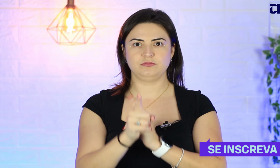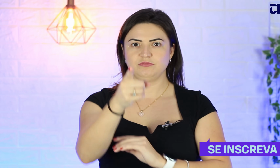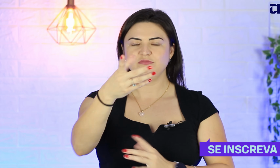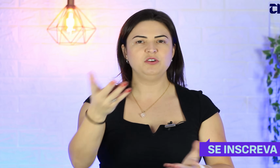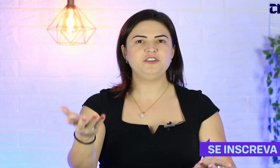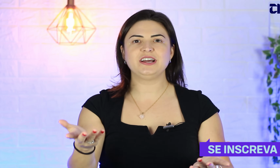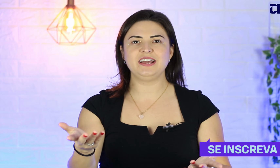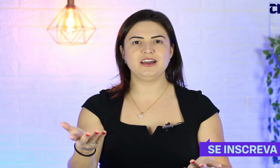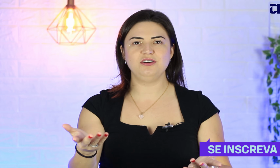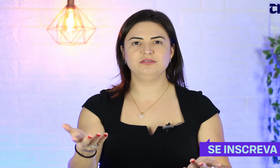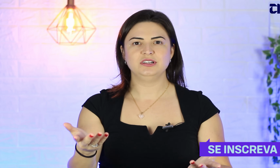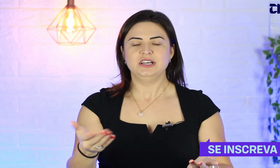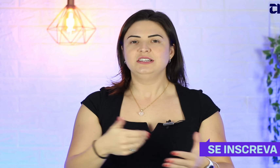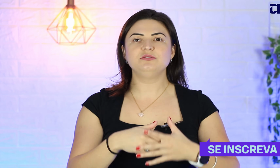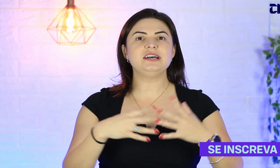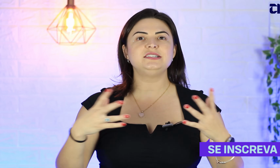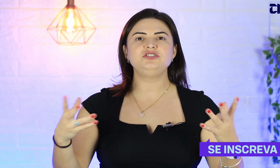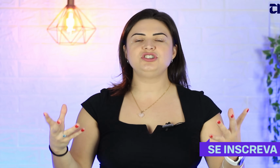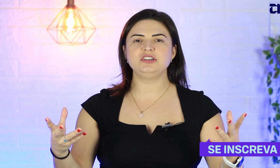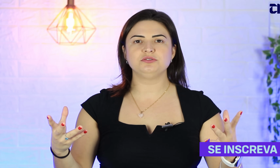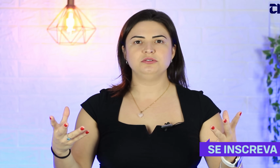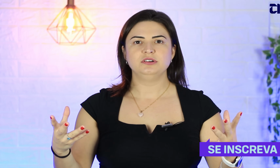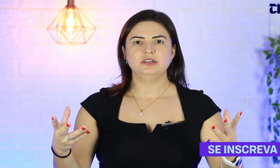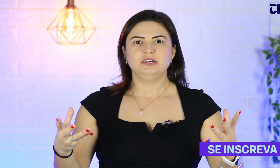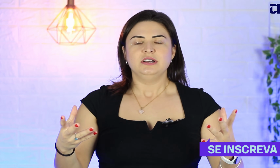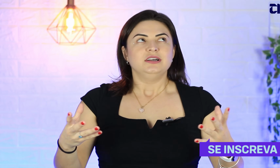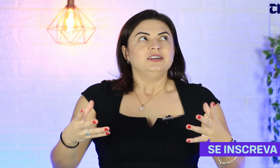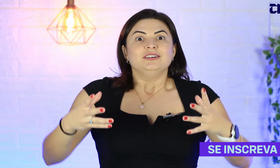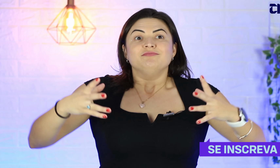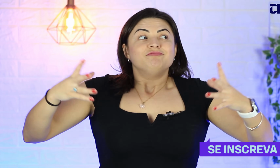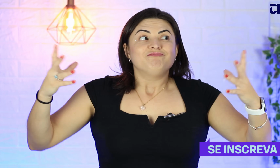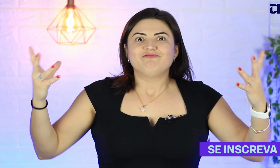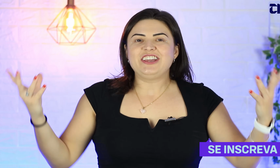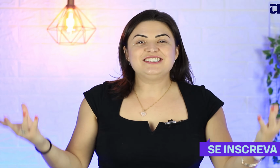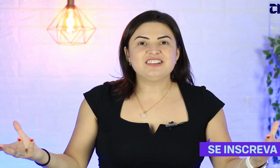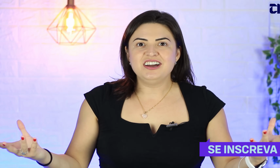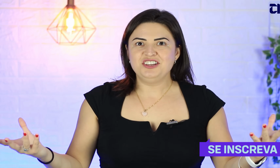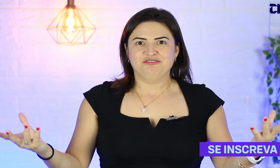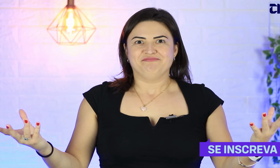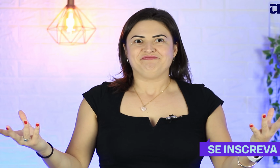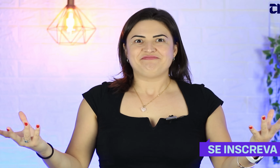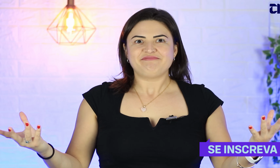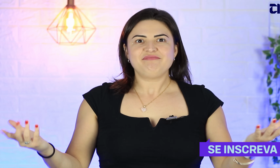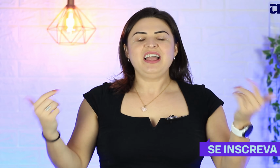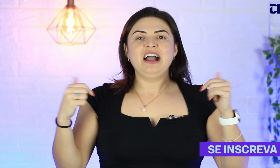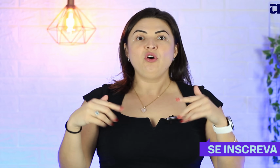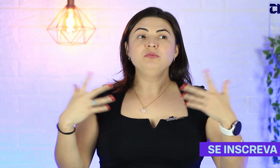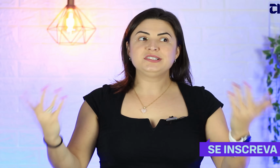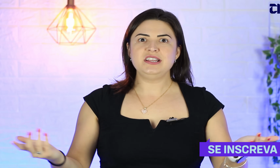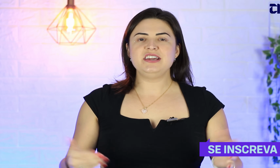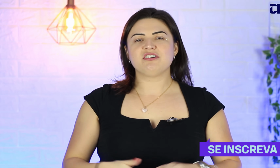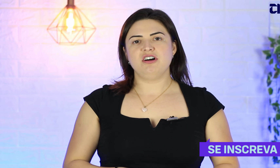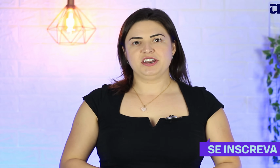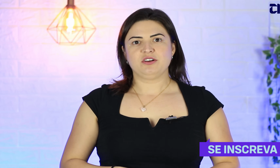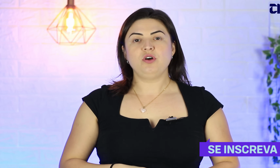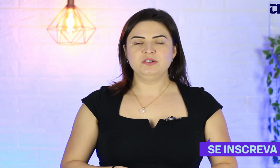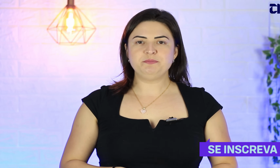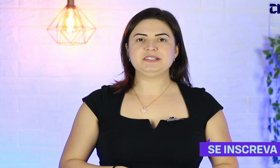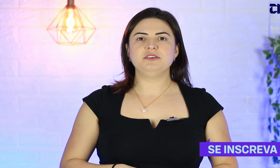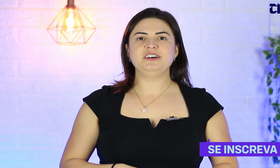Não fica legal. Não dá sentido. Fica estranho. Ah, como seria agora? Com expressão